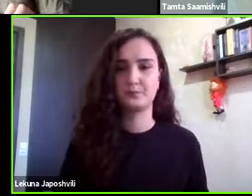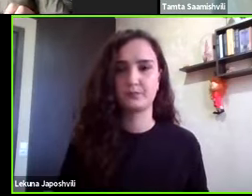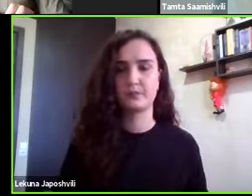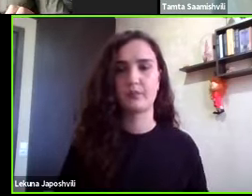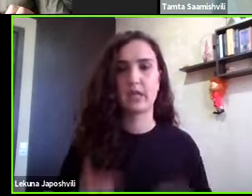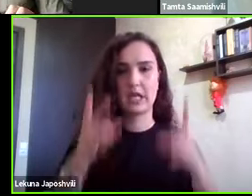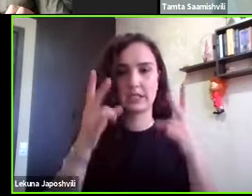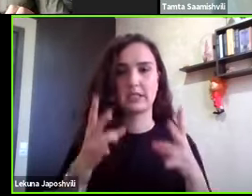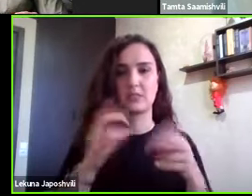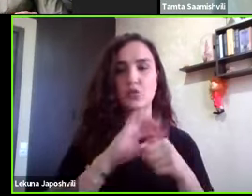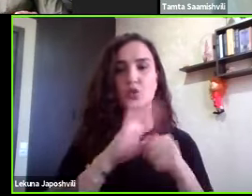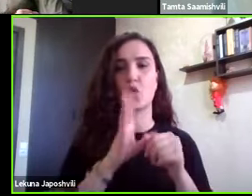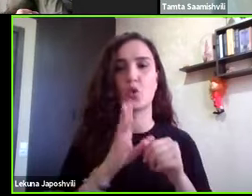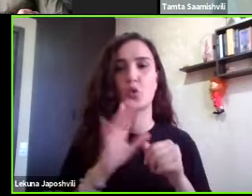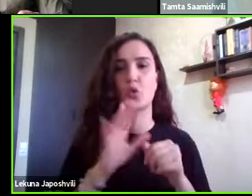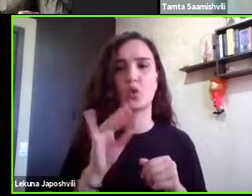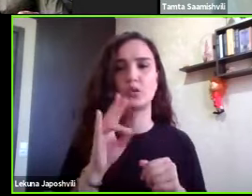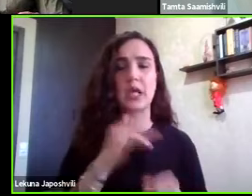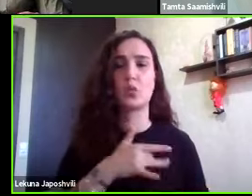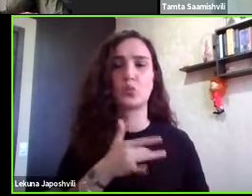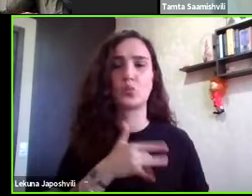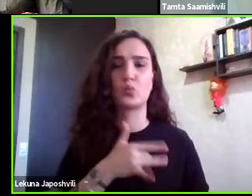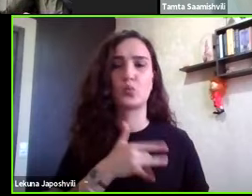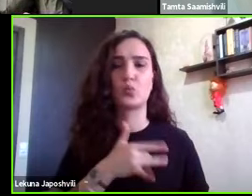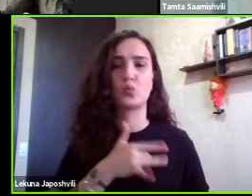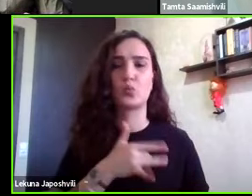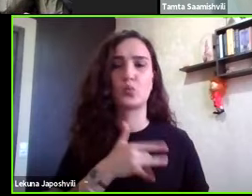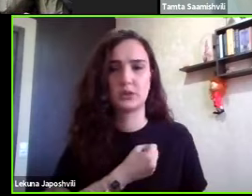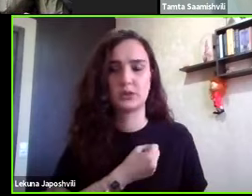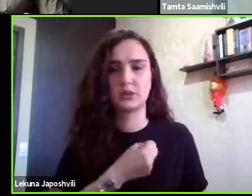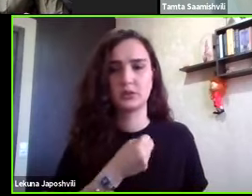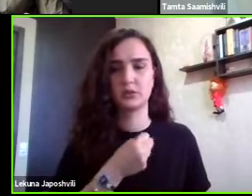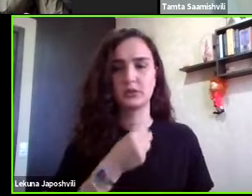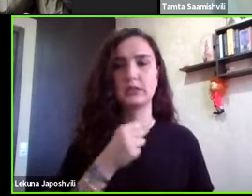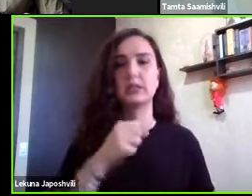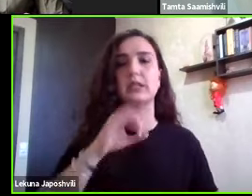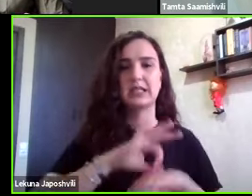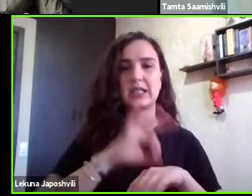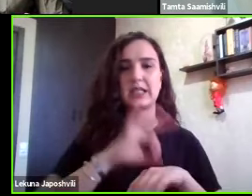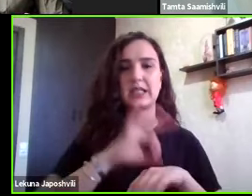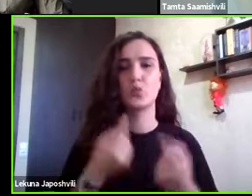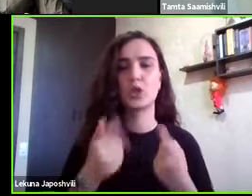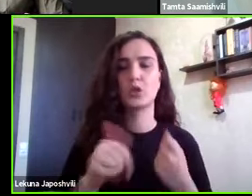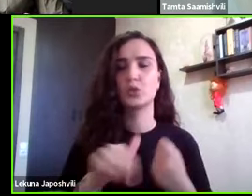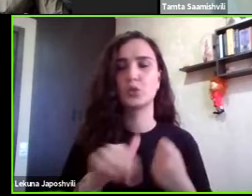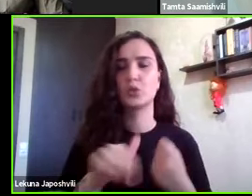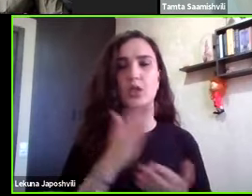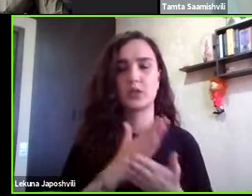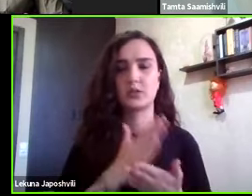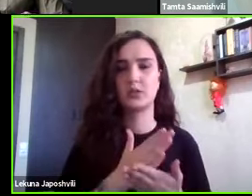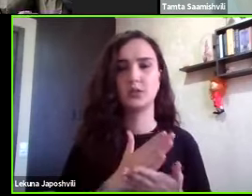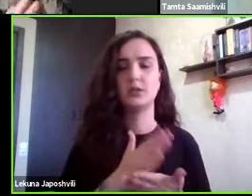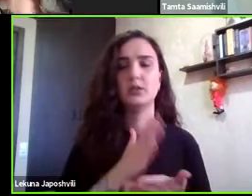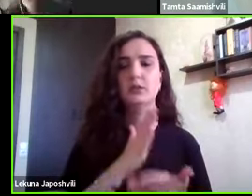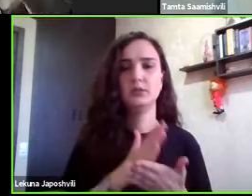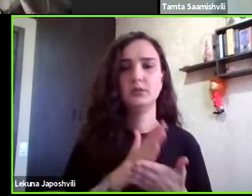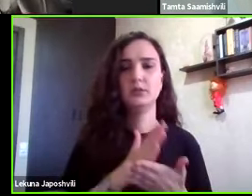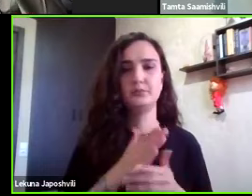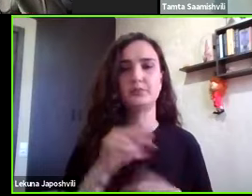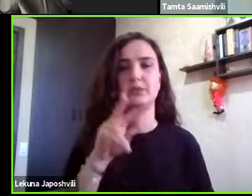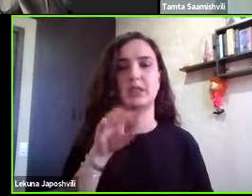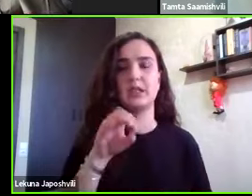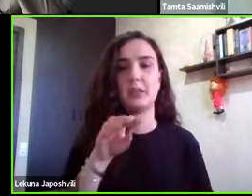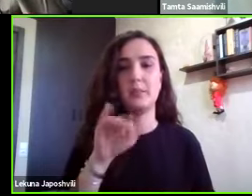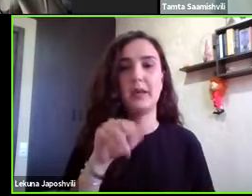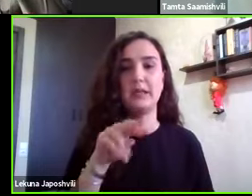აზიანებს კორონალურ არტერიებს, გულის კუბს. ახლა კლინიკურად როგორი ნიშნებია? არის ლიმფადენიტი,